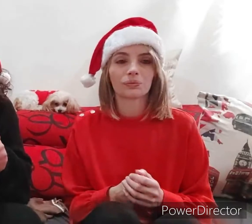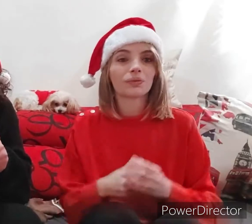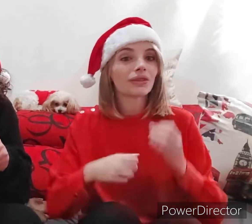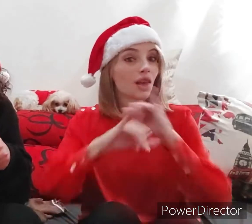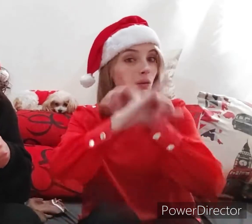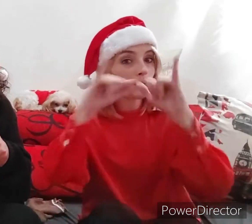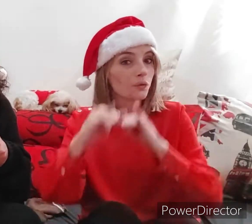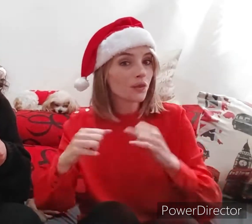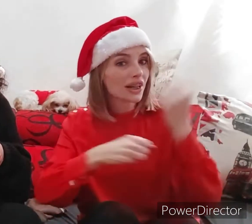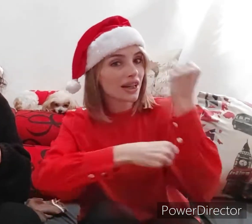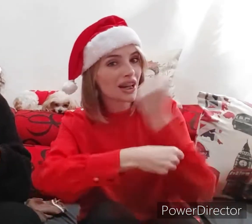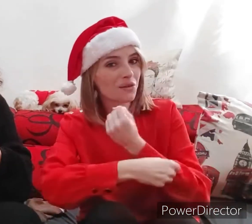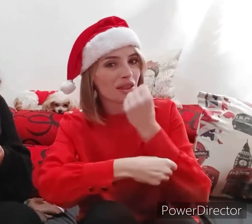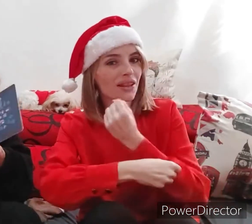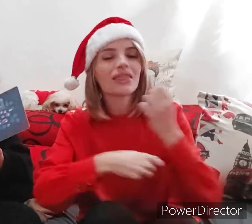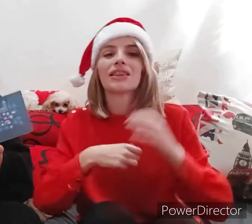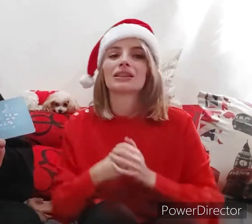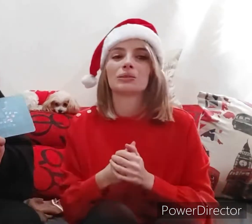¡Feliz Navidad!